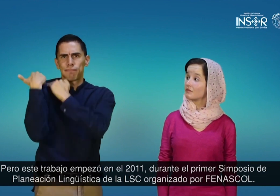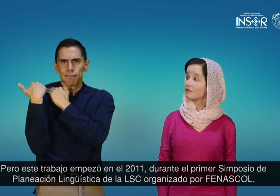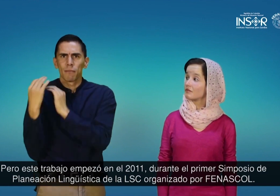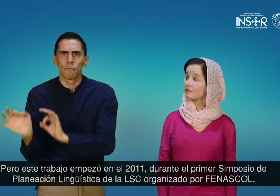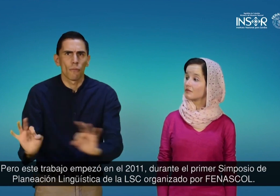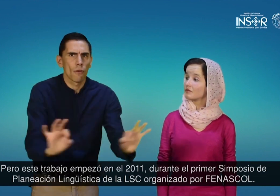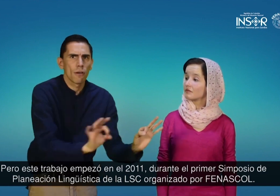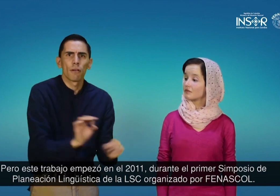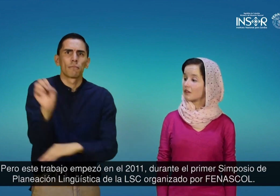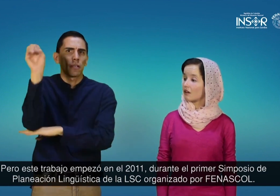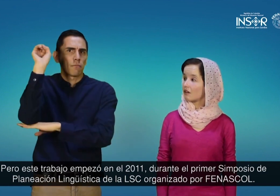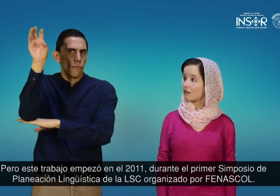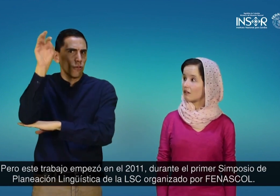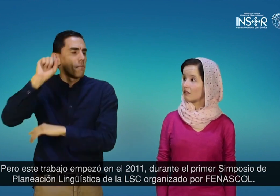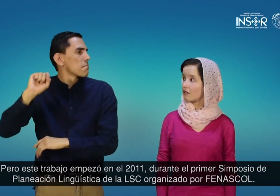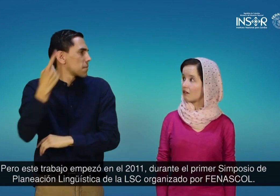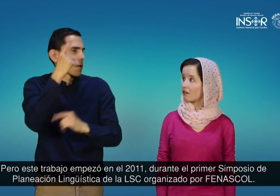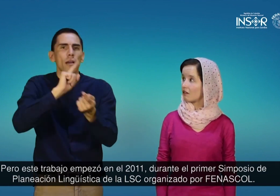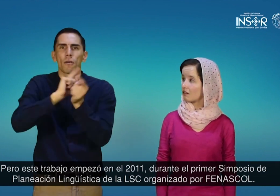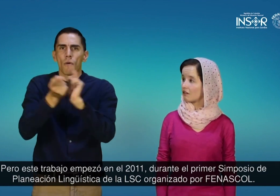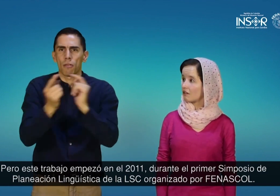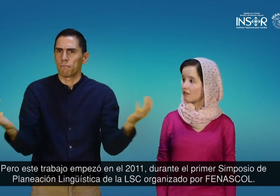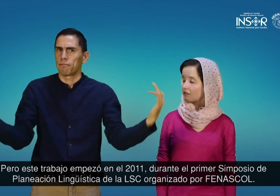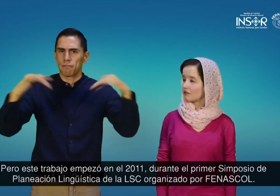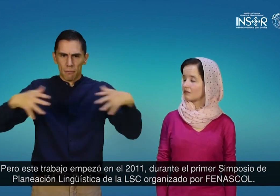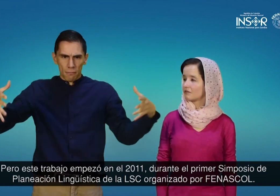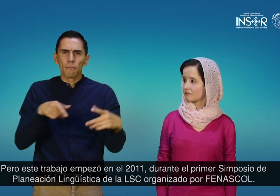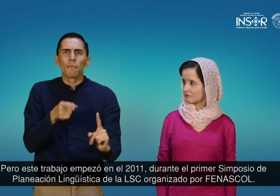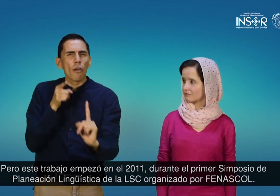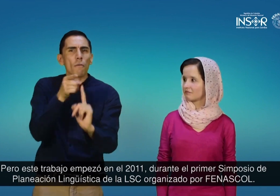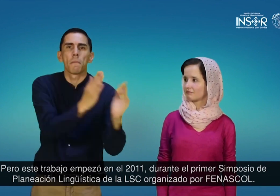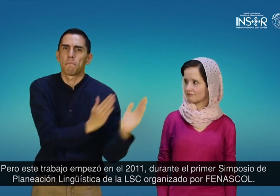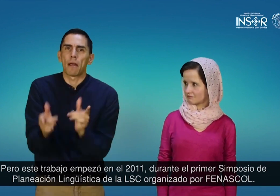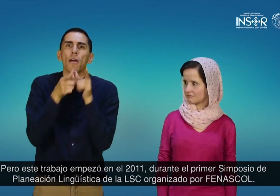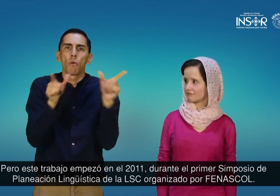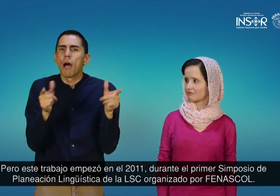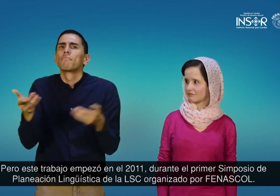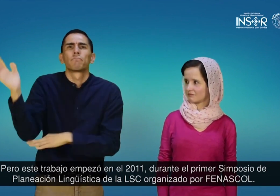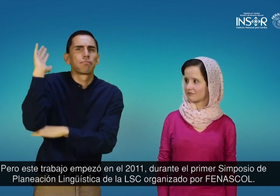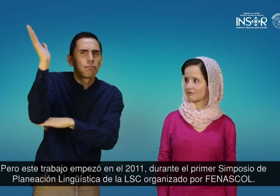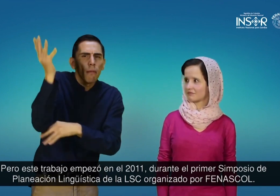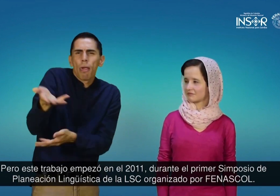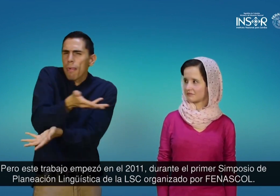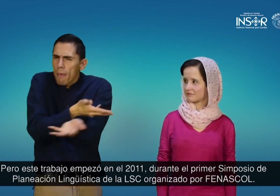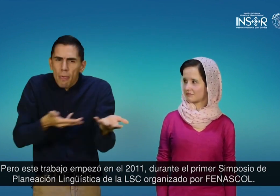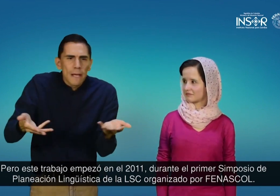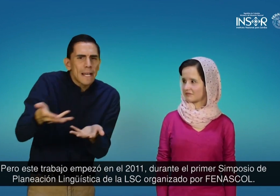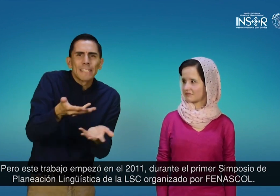simposio de planeación lingüística de la lengua de señas colombiana organizado por